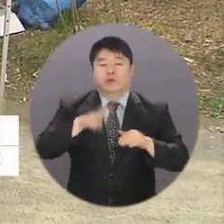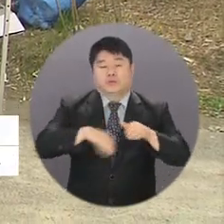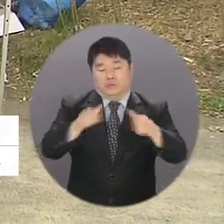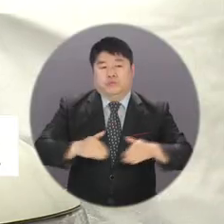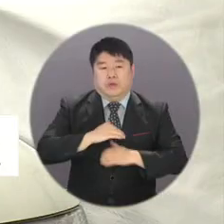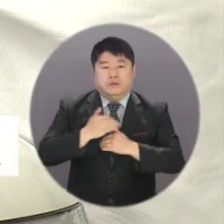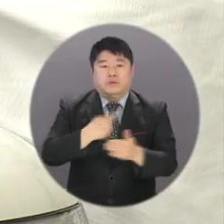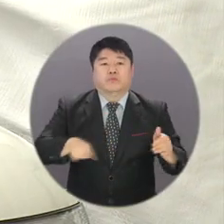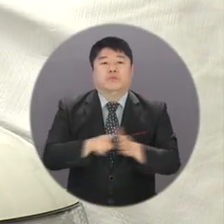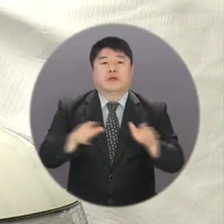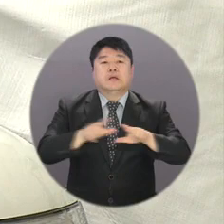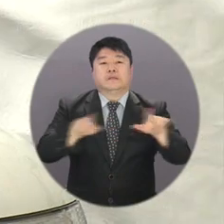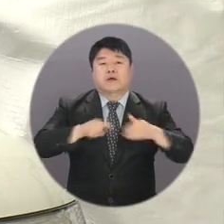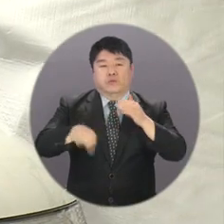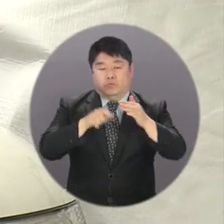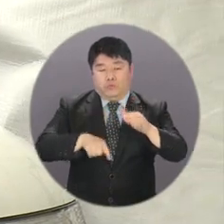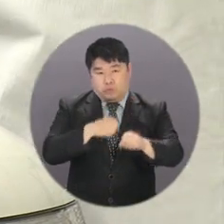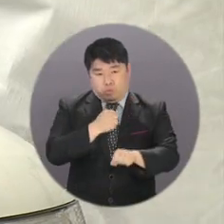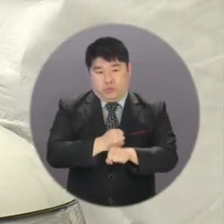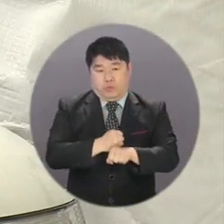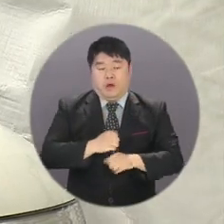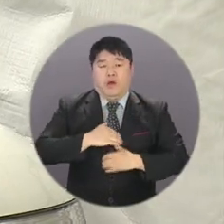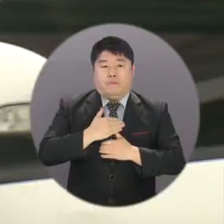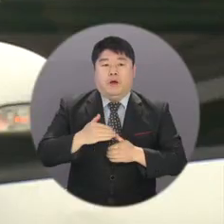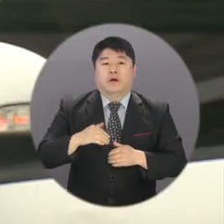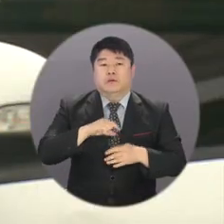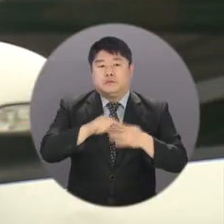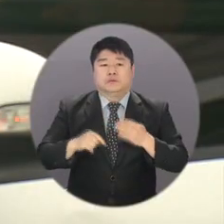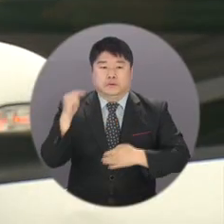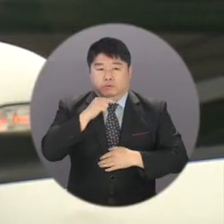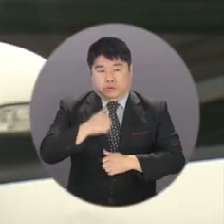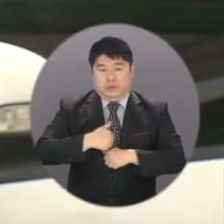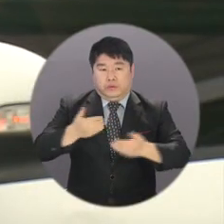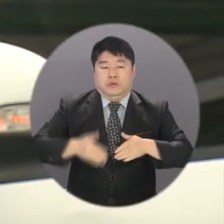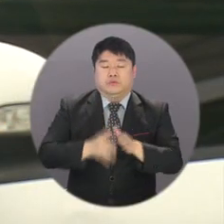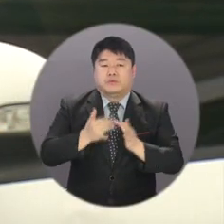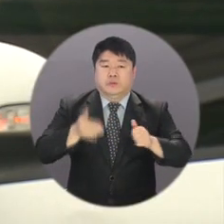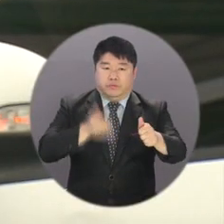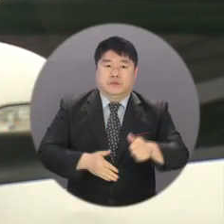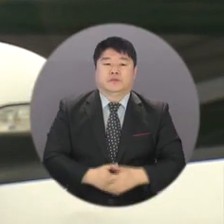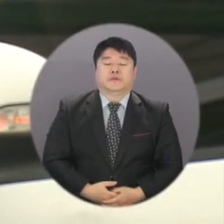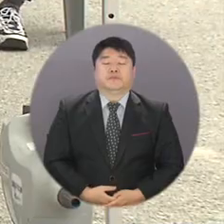위해서 일상 속에서 방역 수칙을 철저히 준수해달라고 시민들에게 호소했습니다. MBC 뉴스 윤문수입니다.